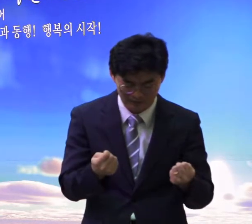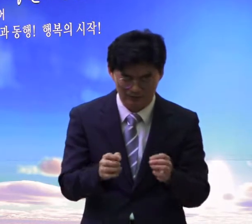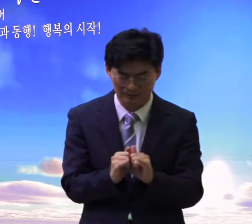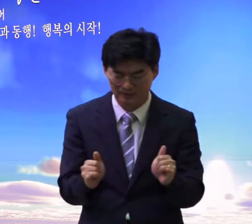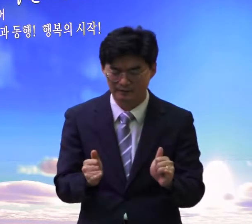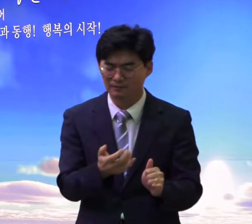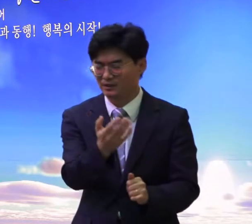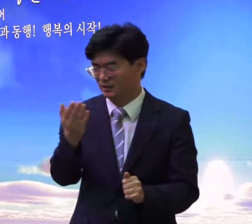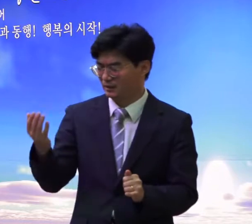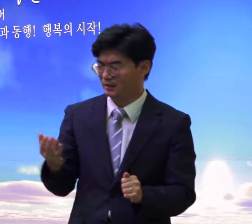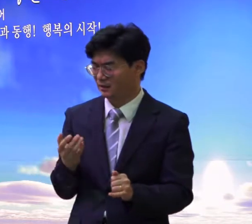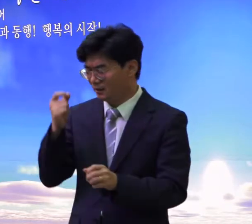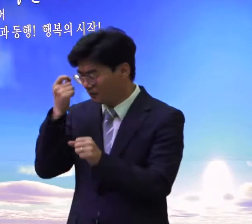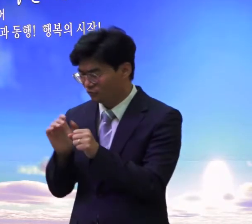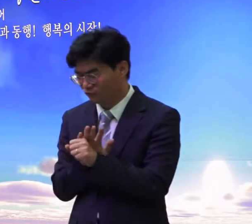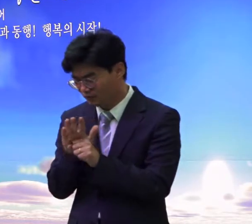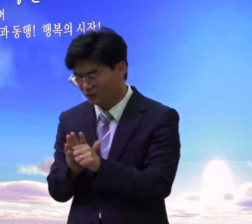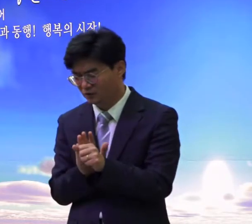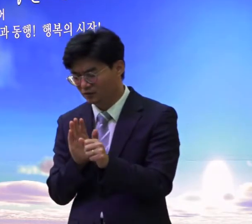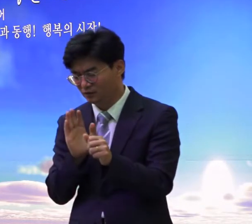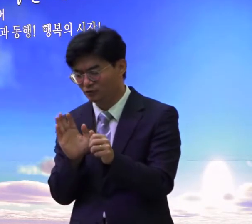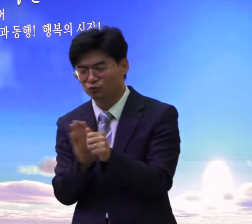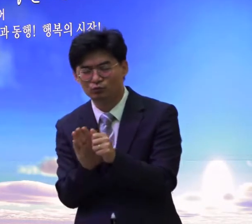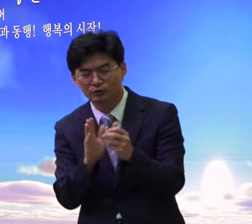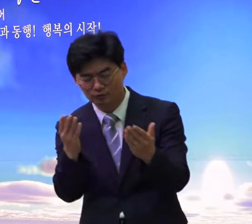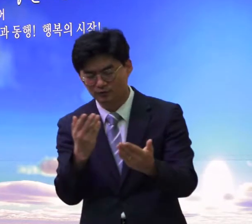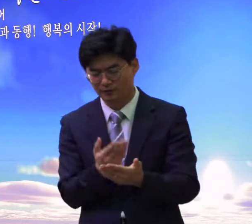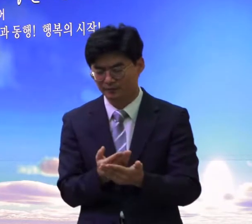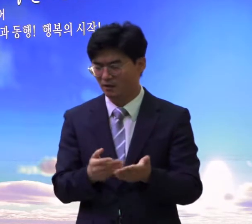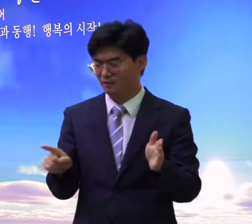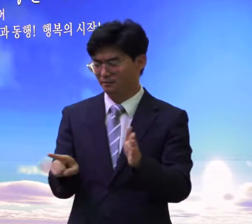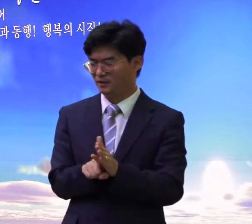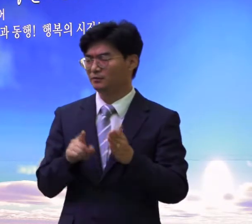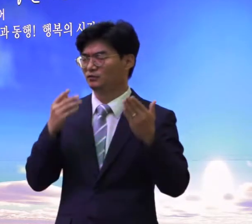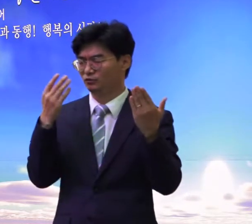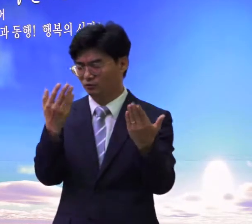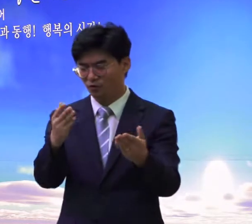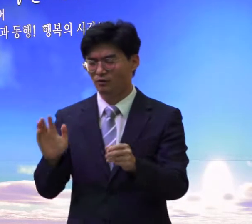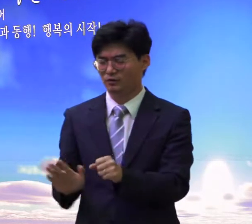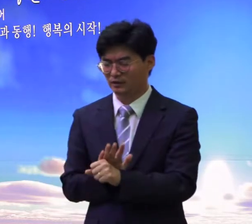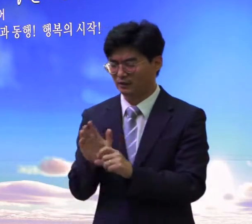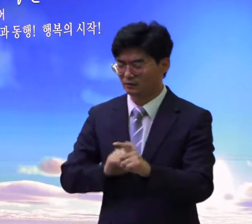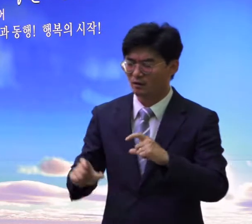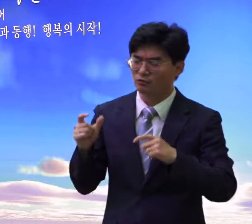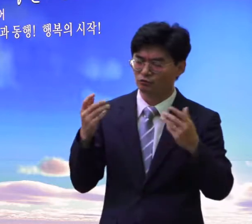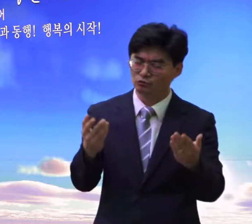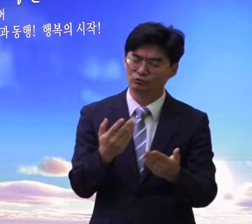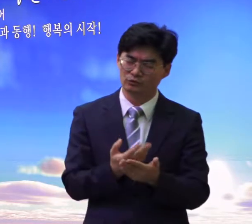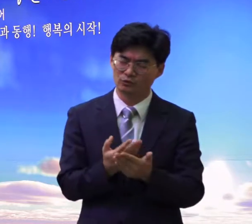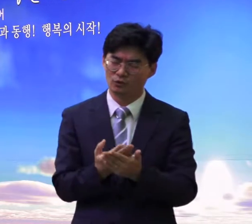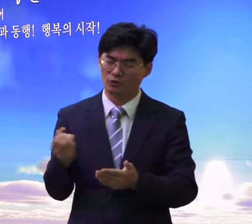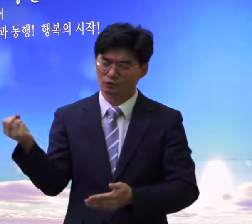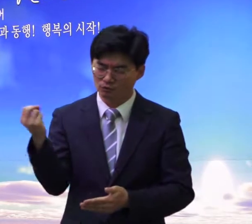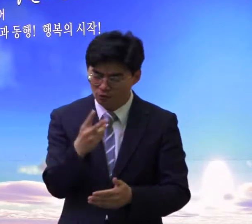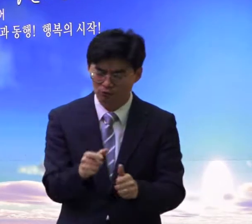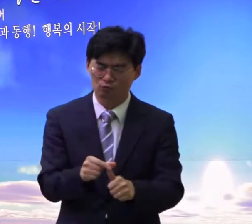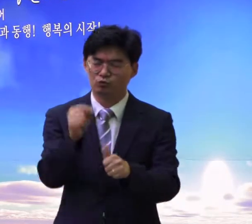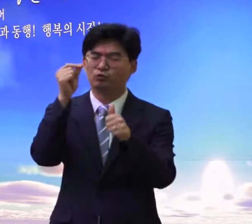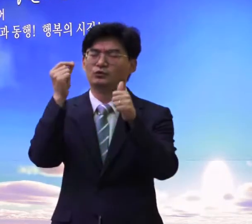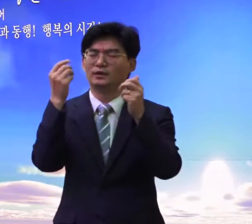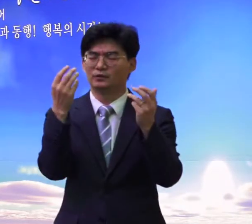주님, 저희들을 긍휼하게 주셔서 믿음 주시고 우리를 사랑하시고 우리를 이렇게 세워주시고 구원해